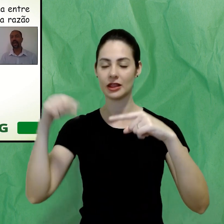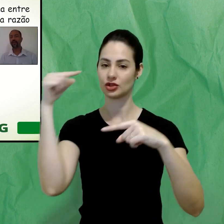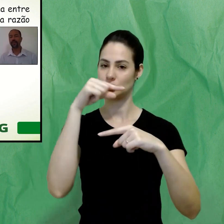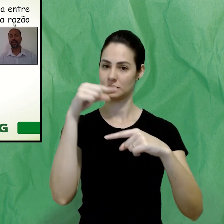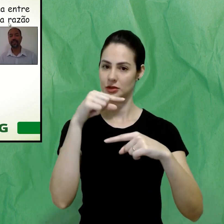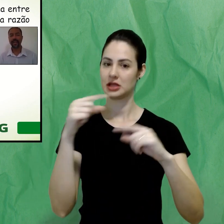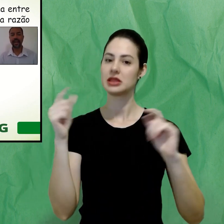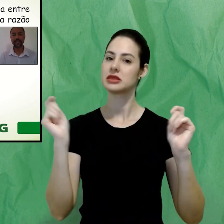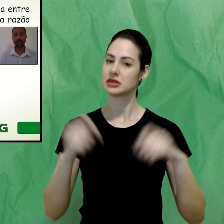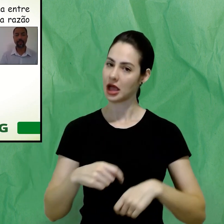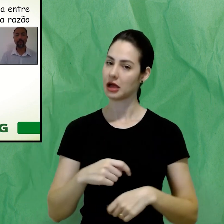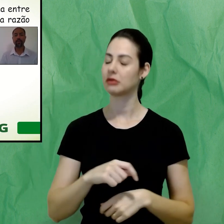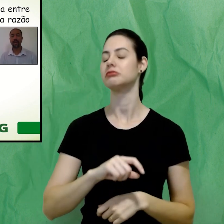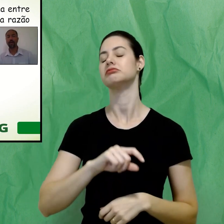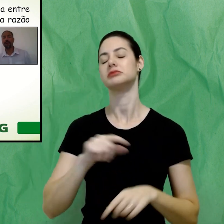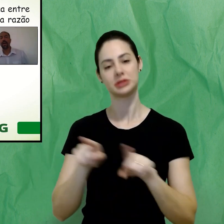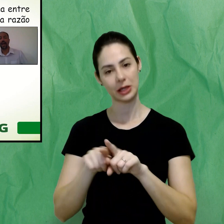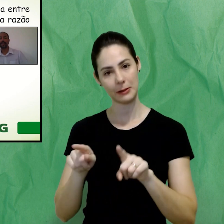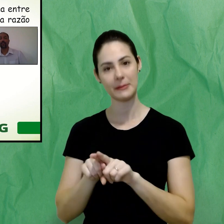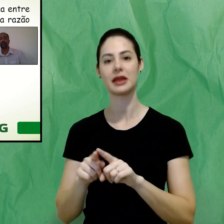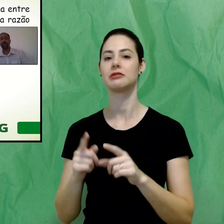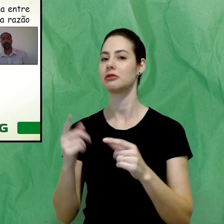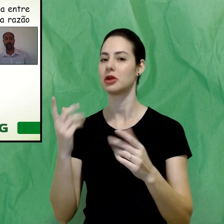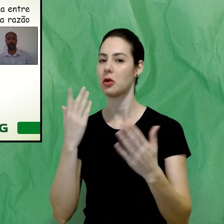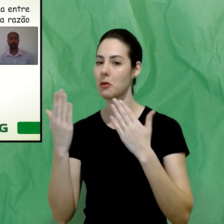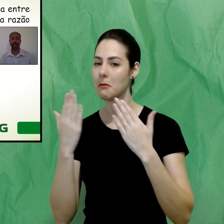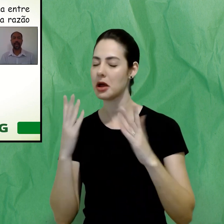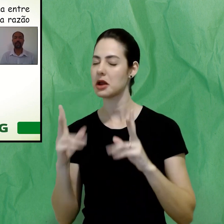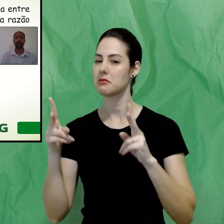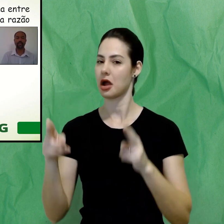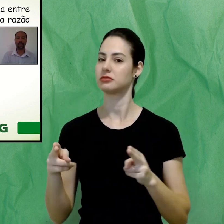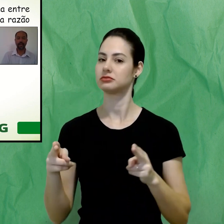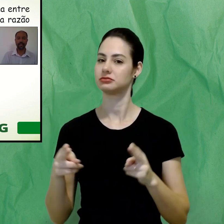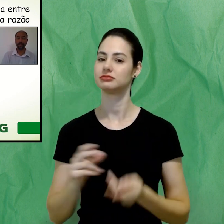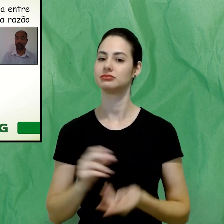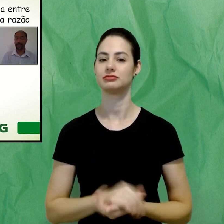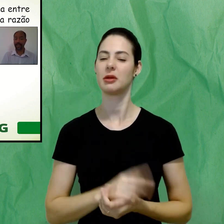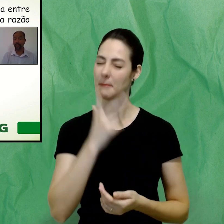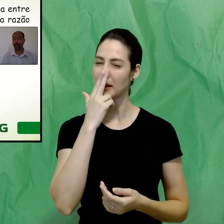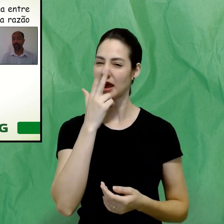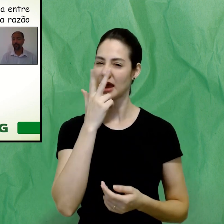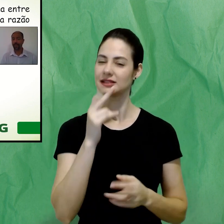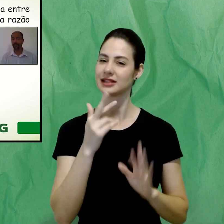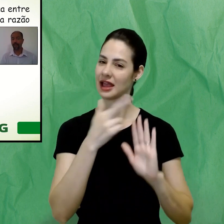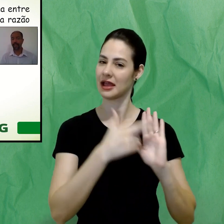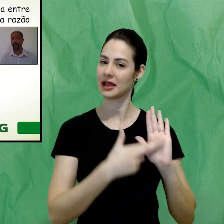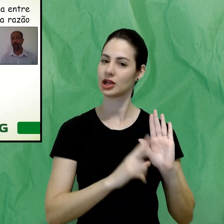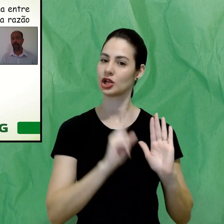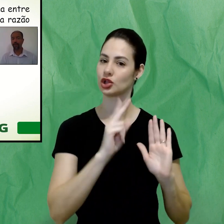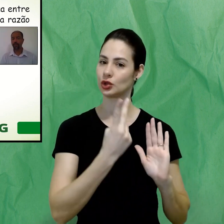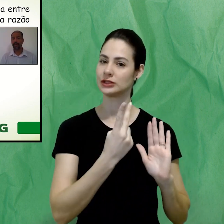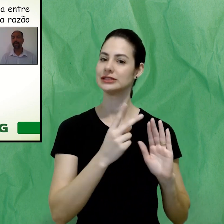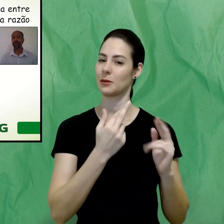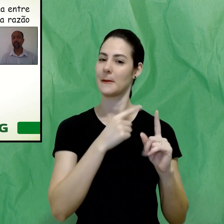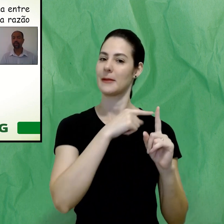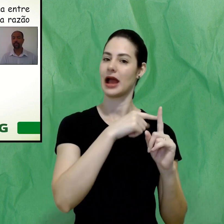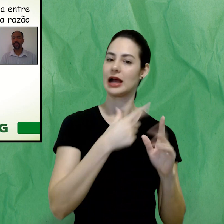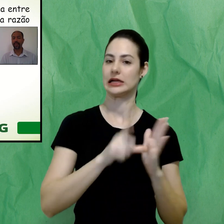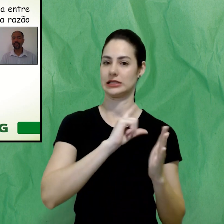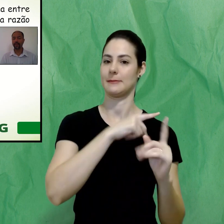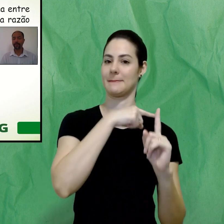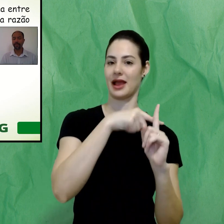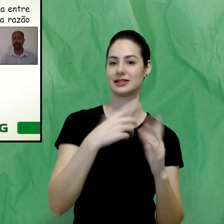consequentes gera uma terceira razão proporcional às duas primeiras. Ela é muito semelhante à propriedade 2, porém agora é